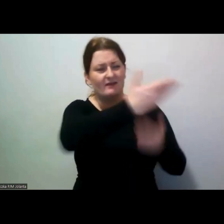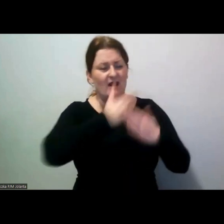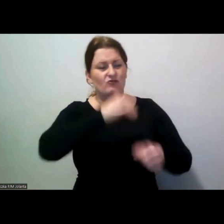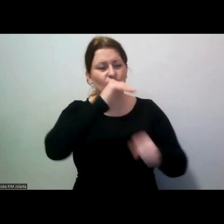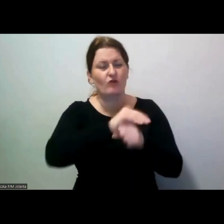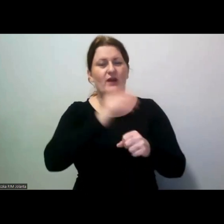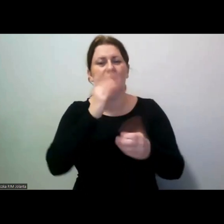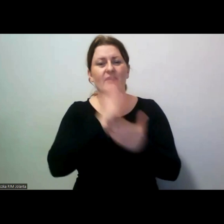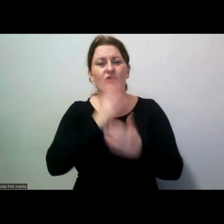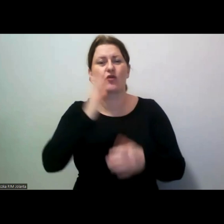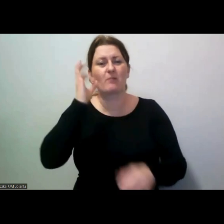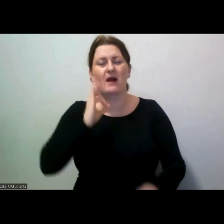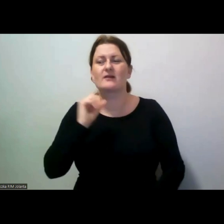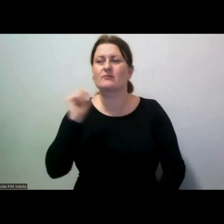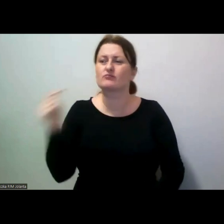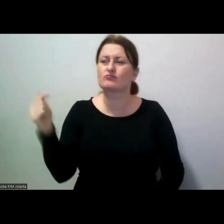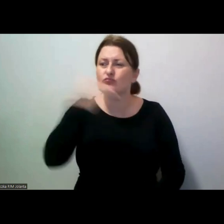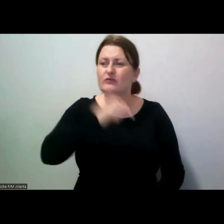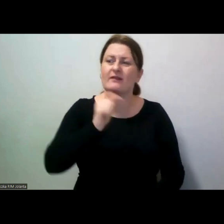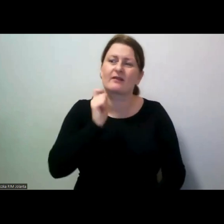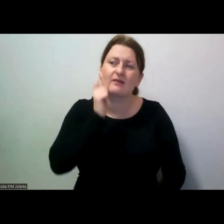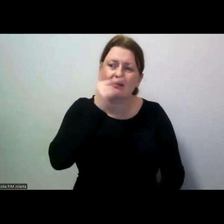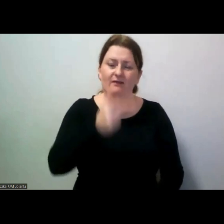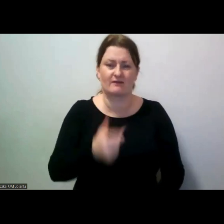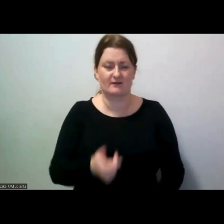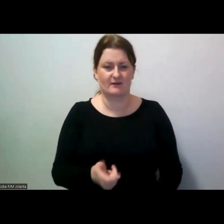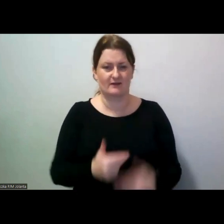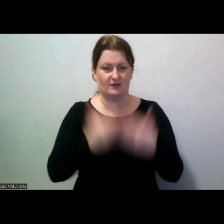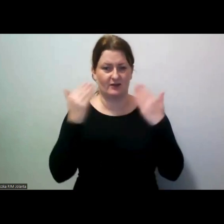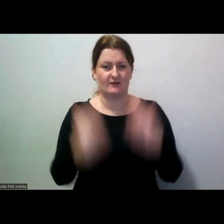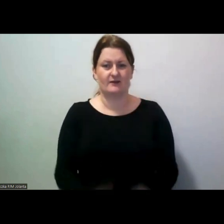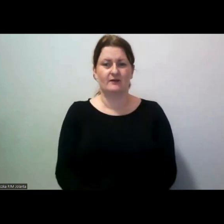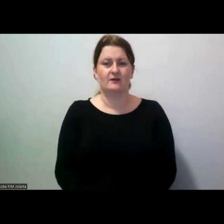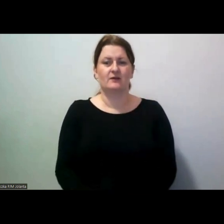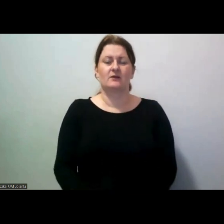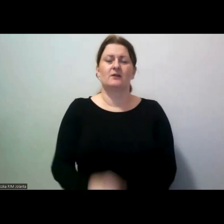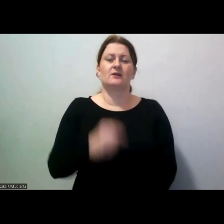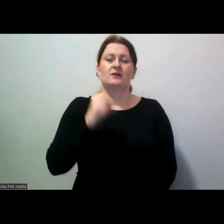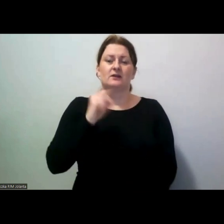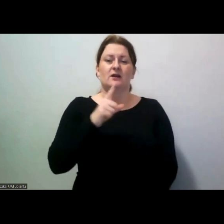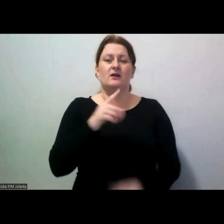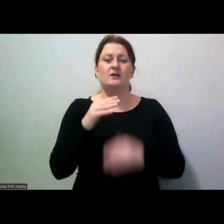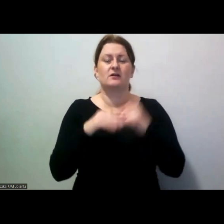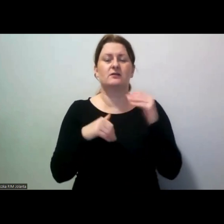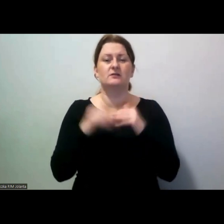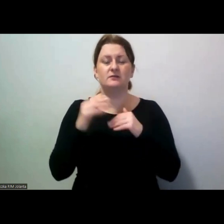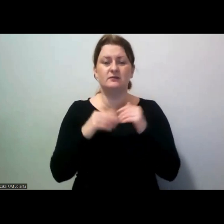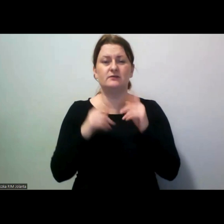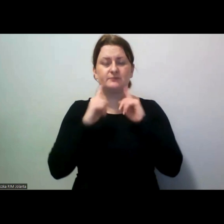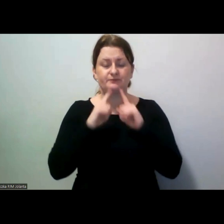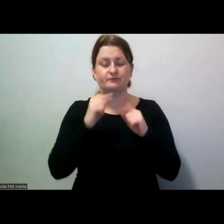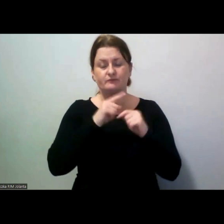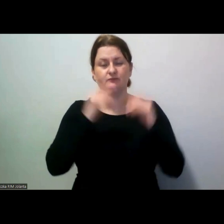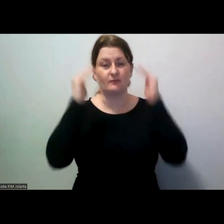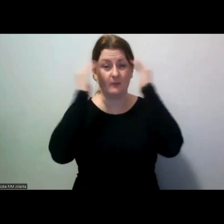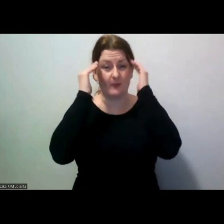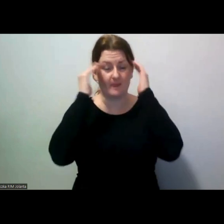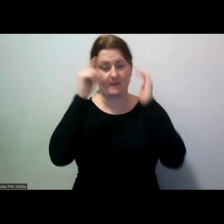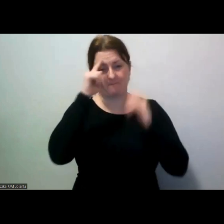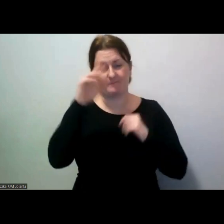pani przyjdzie następnego dnia. Więc to tak budowało, że tak naprawdę ta świadomość